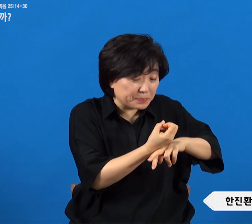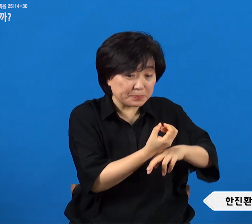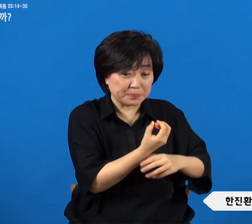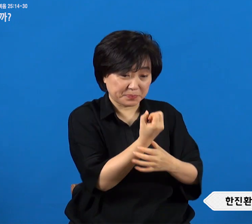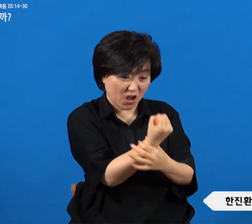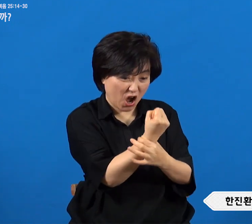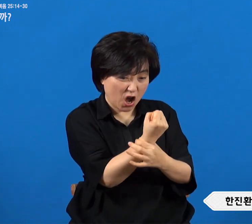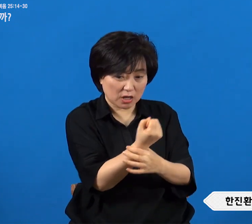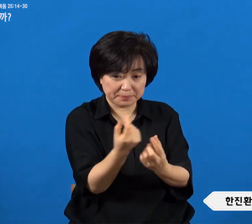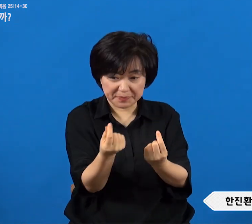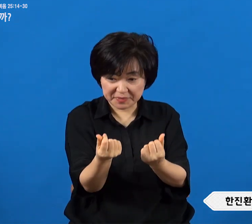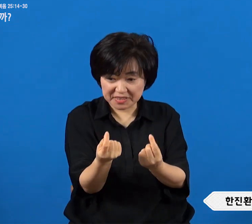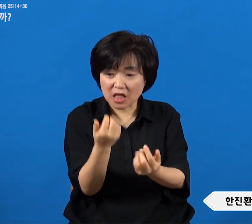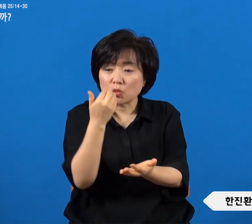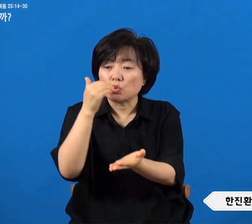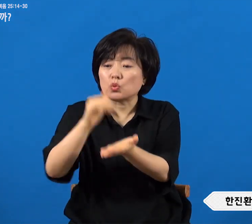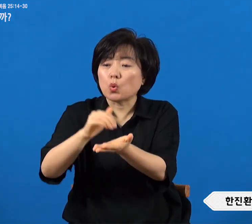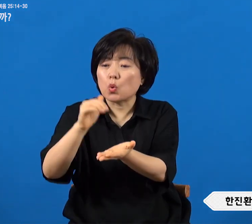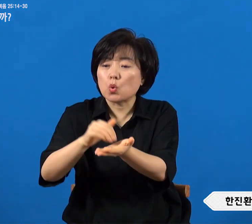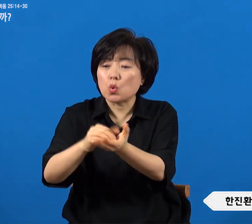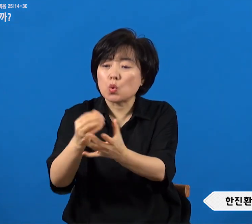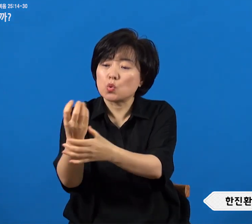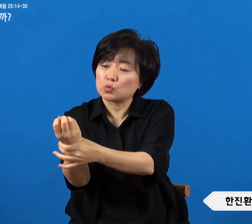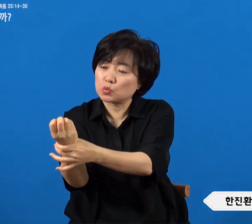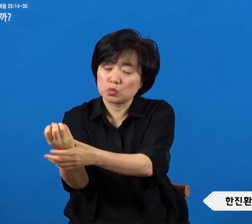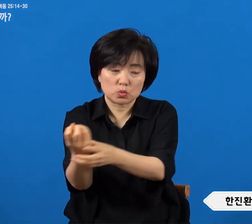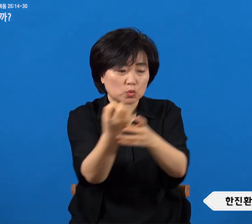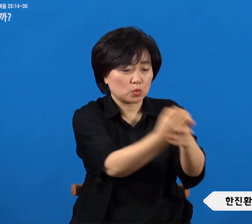그곳에 묻어 놓으세요. 그리고 여기